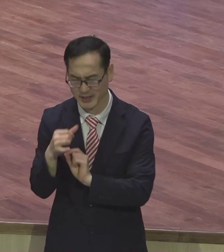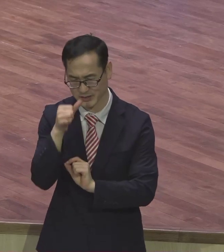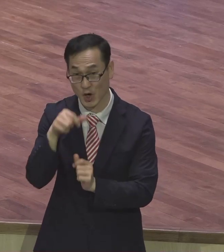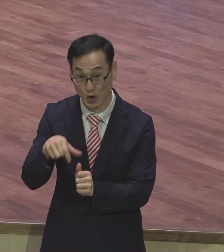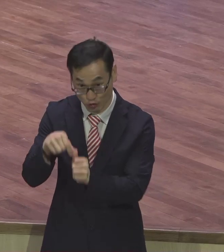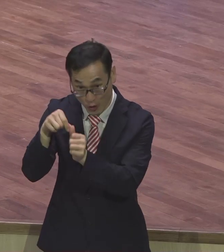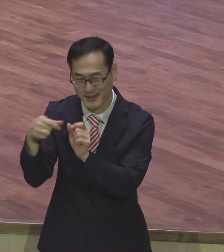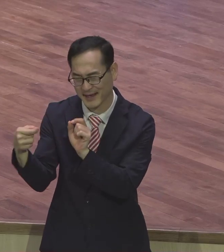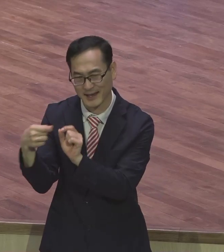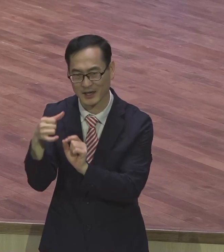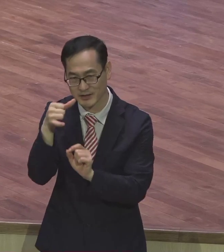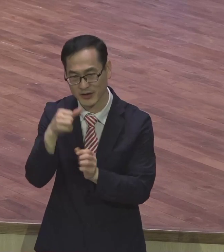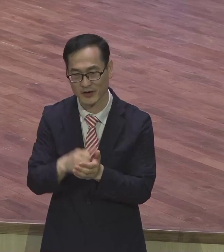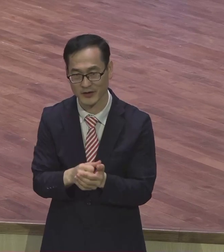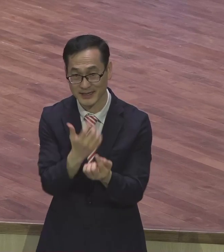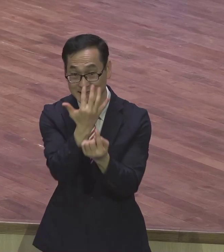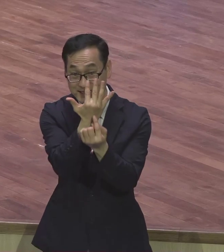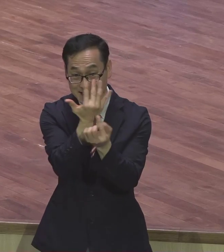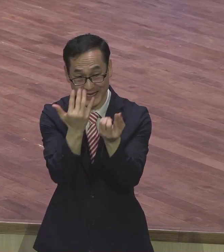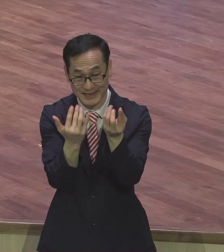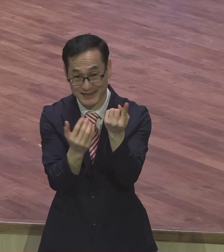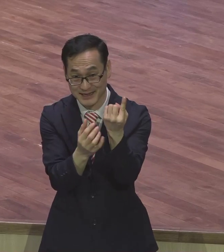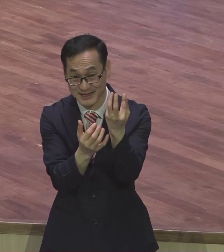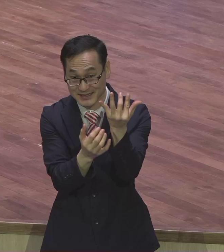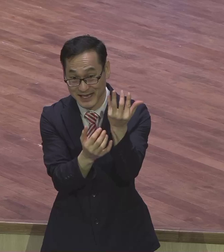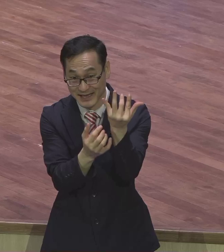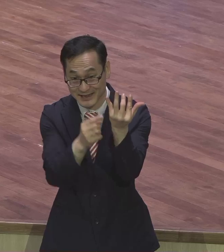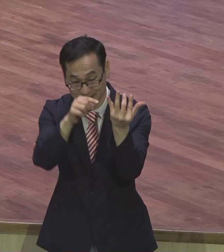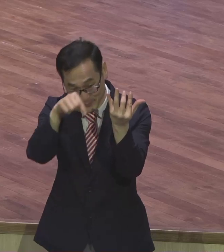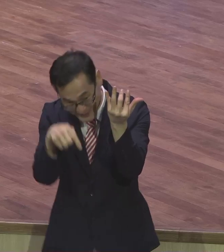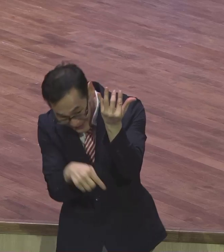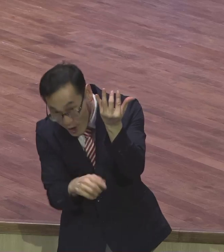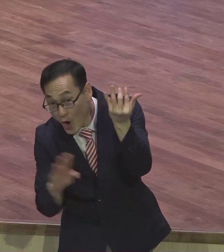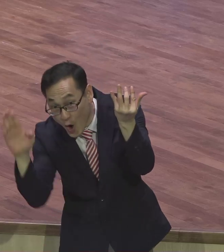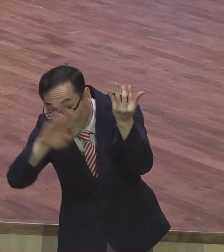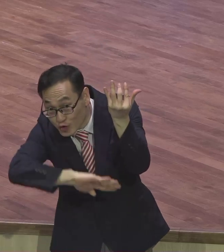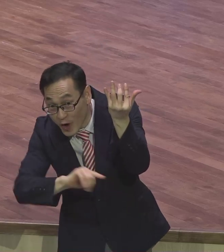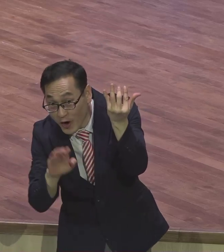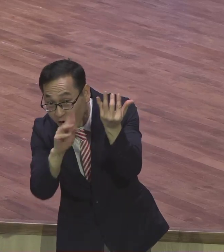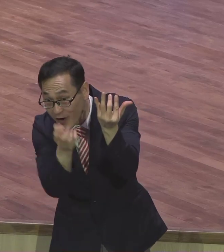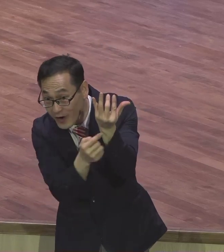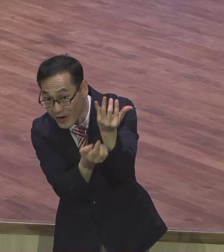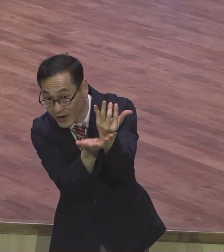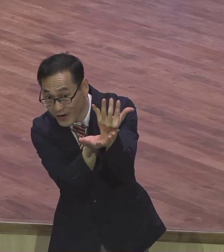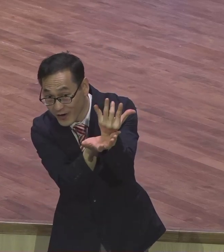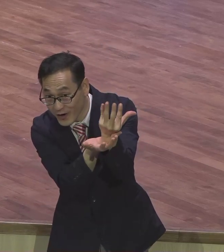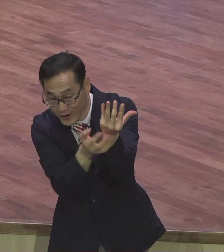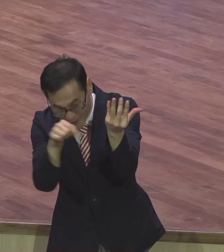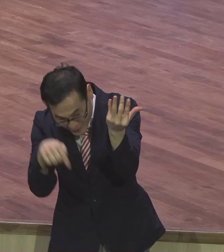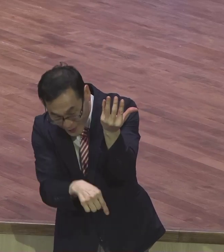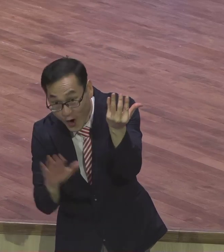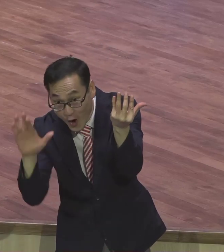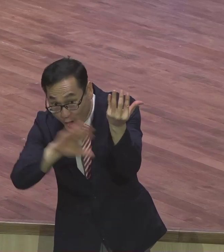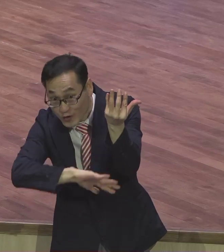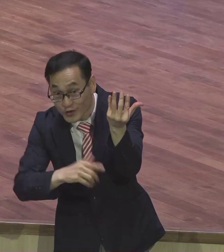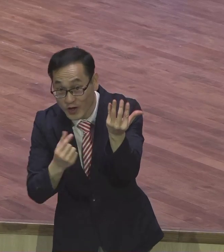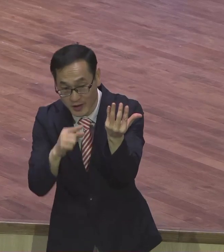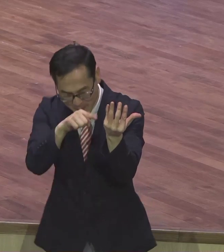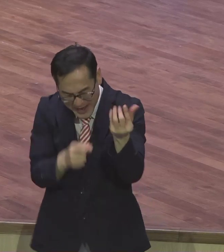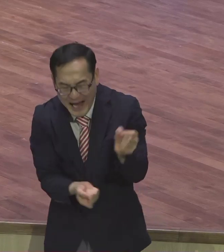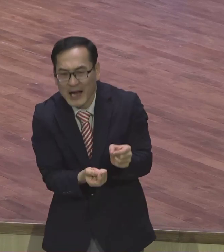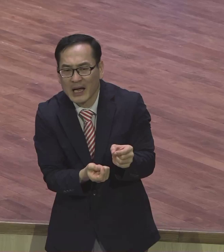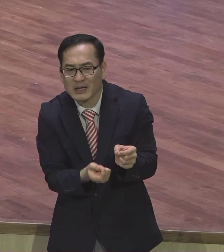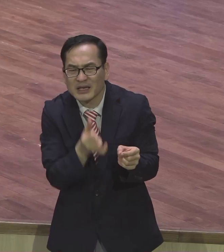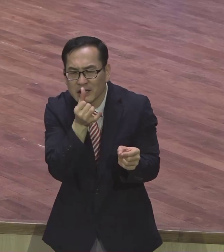구원은 등장 밑에 어둡다는 말이 있듯이 사람들은 가장 가까이 하나님의 말씀 유일한 구원의 길이